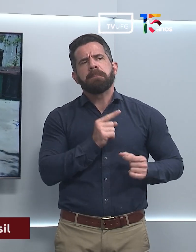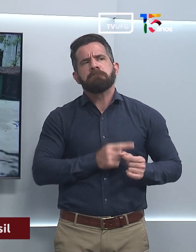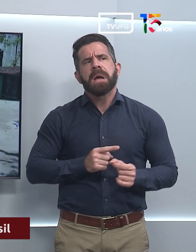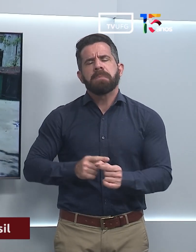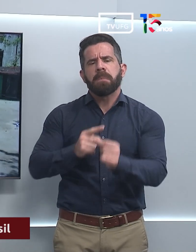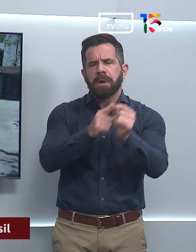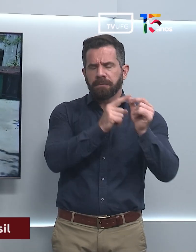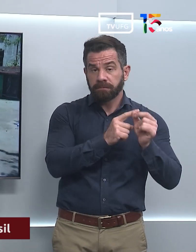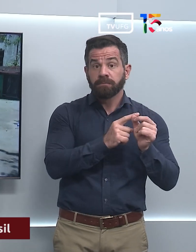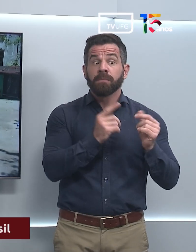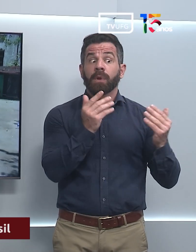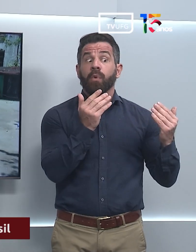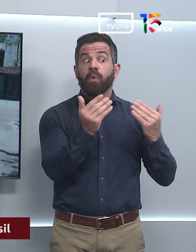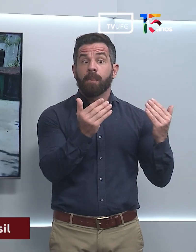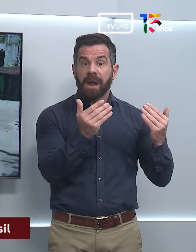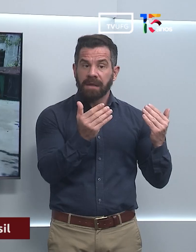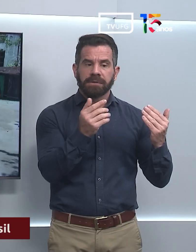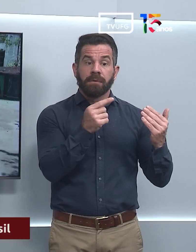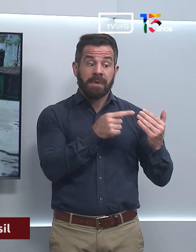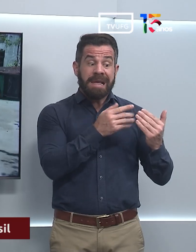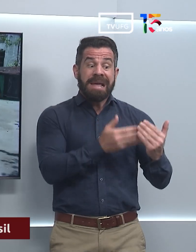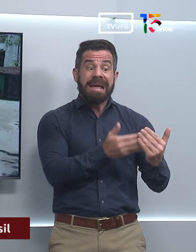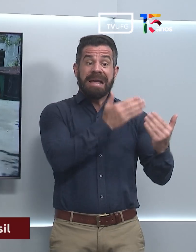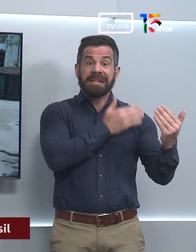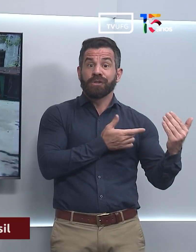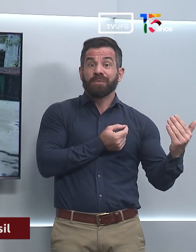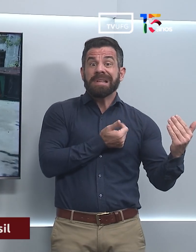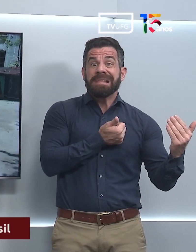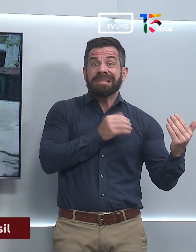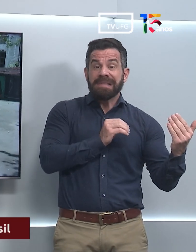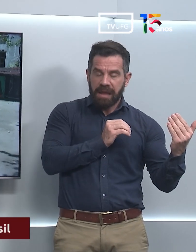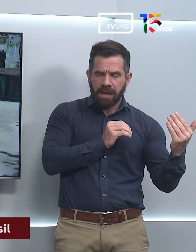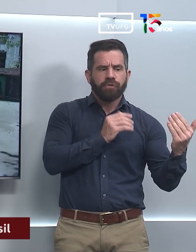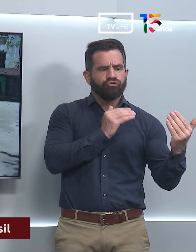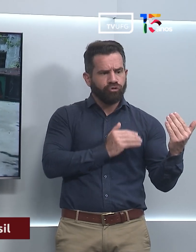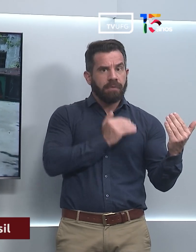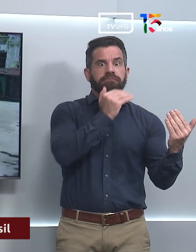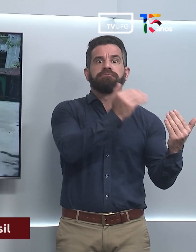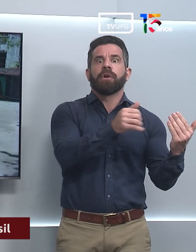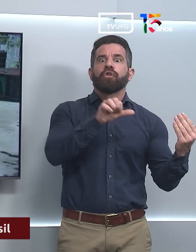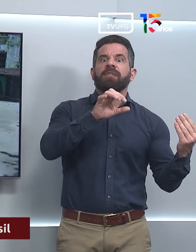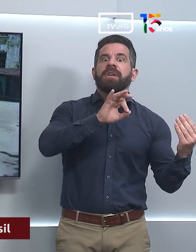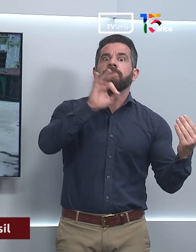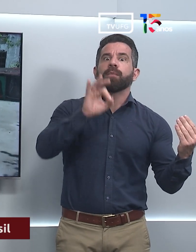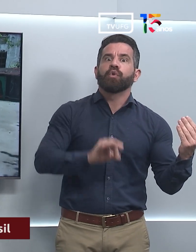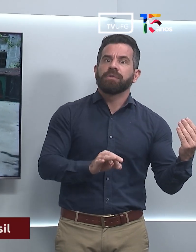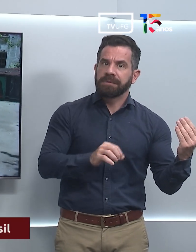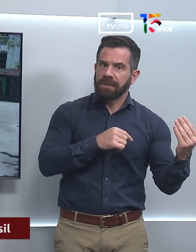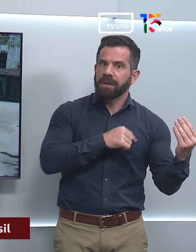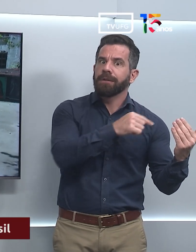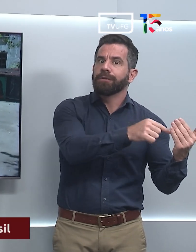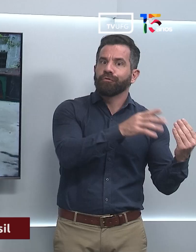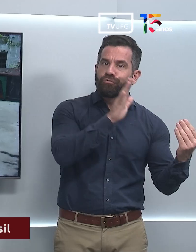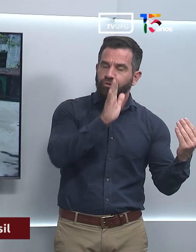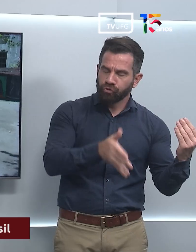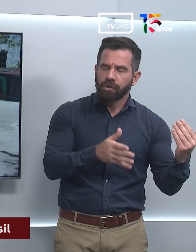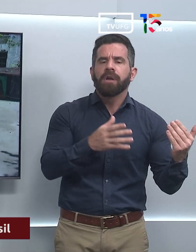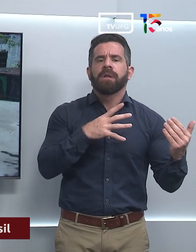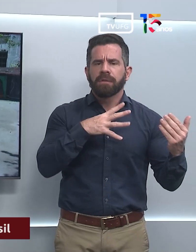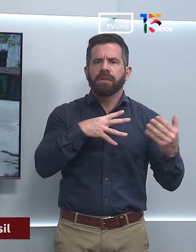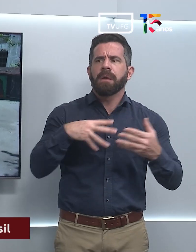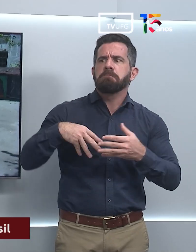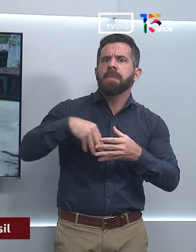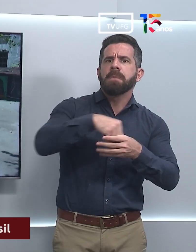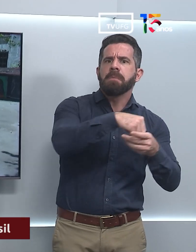de 2010, houve um aumento de quase 90% dessa população, com a incorporação